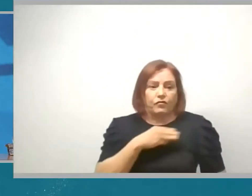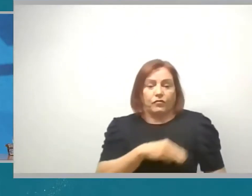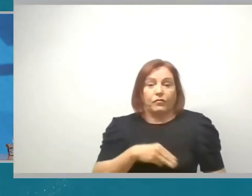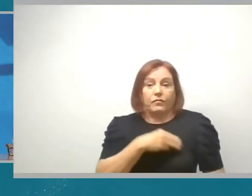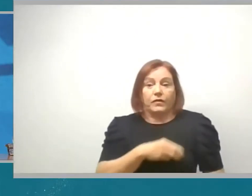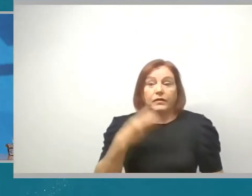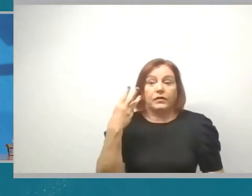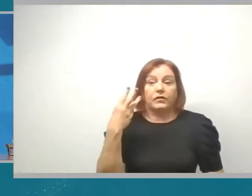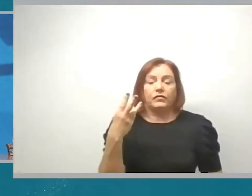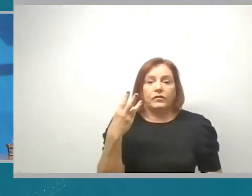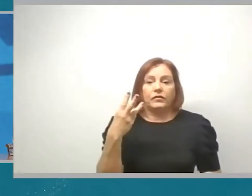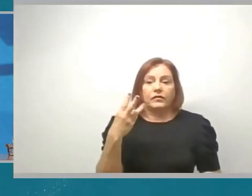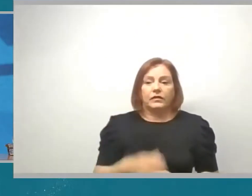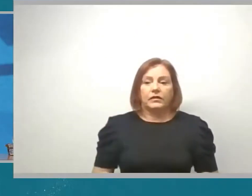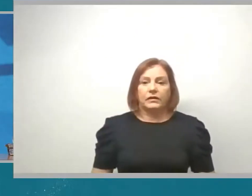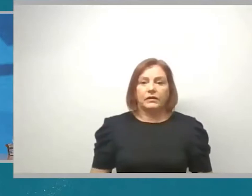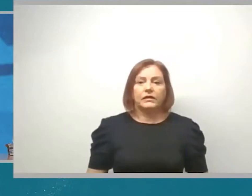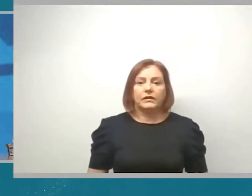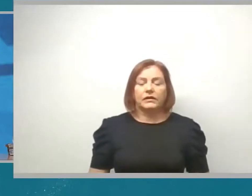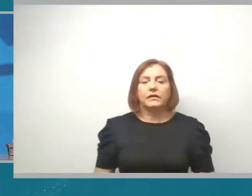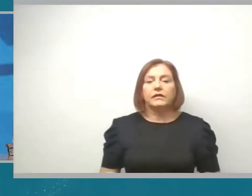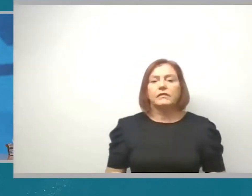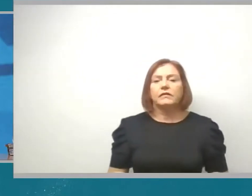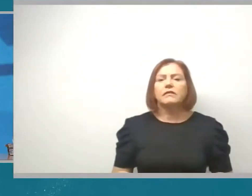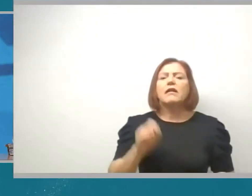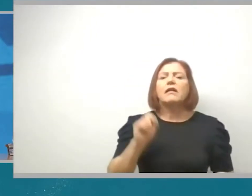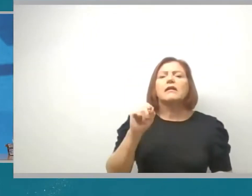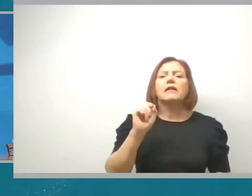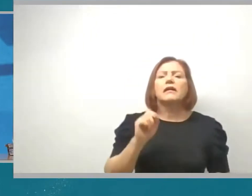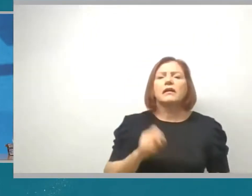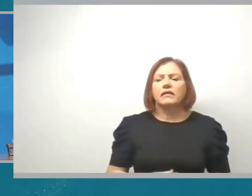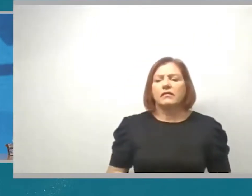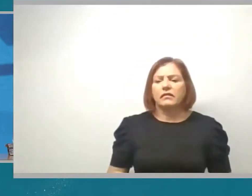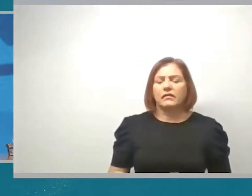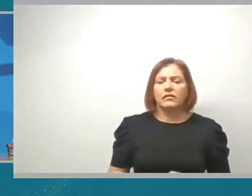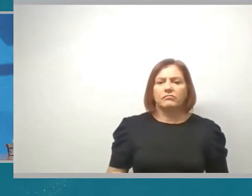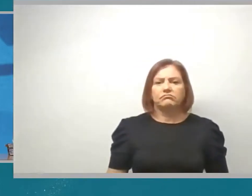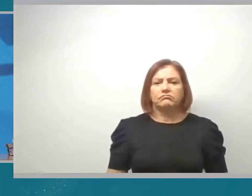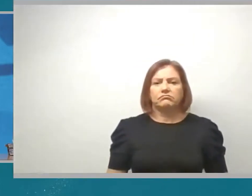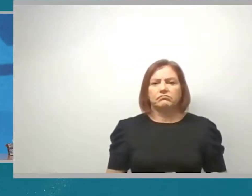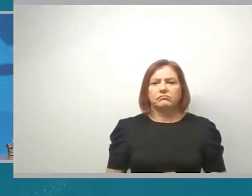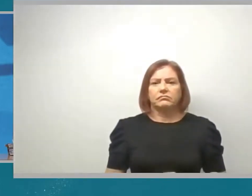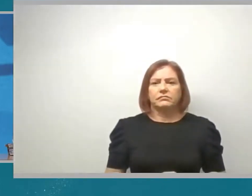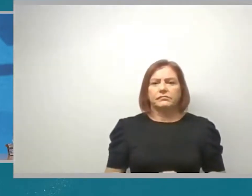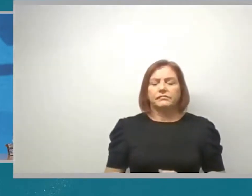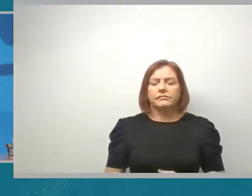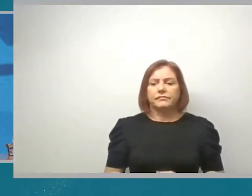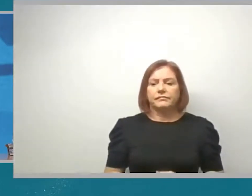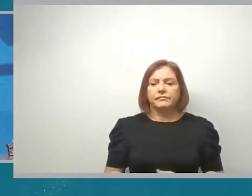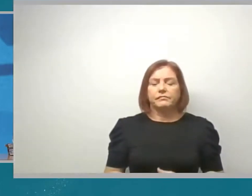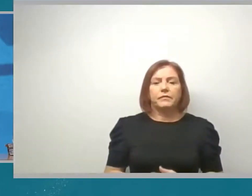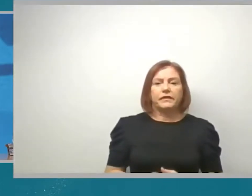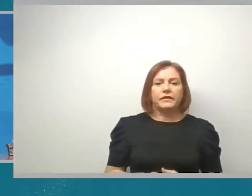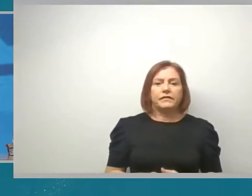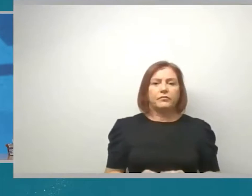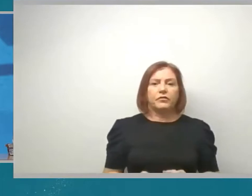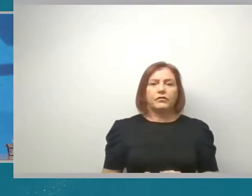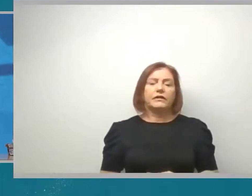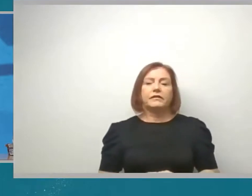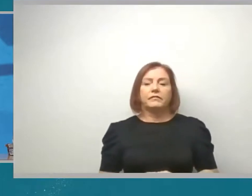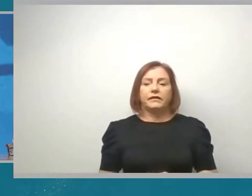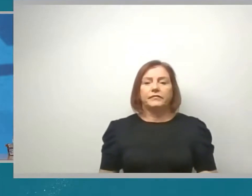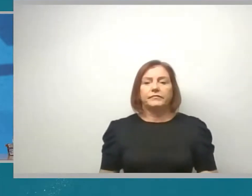Senhor Jesus, quem são esses batismos? Aqui disse: ele vos batizará com o Espírito Santo e com